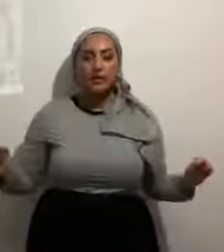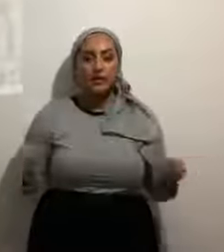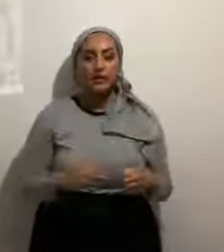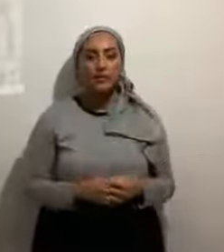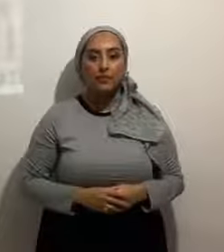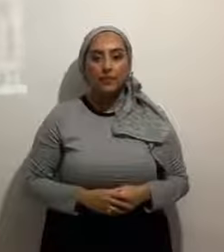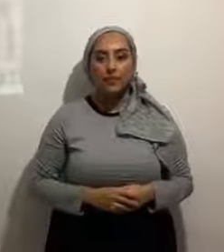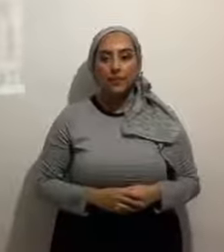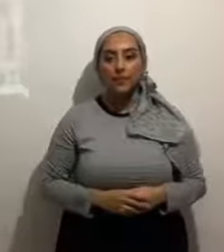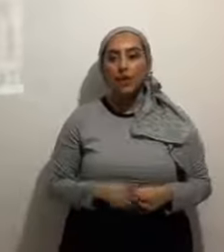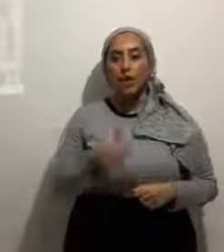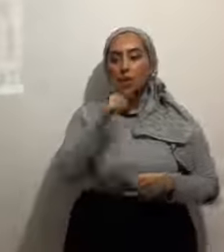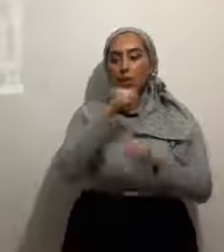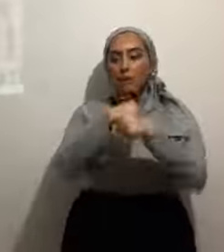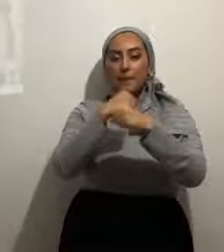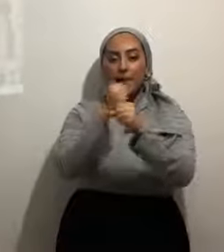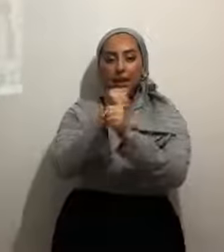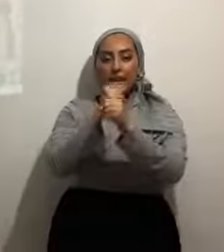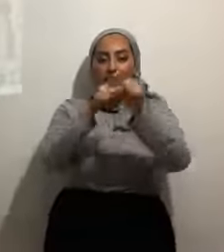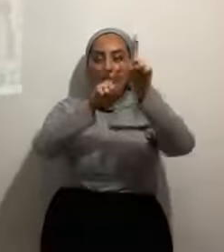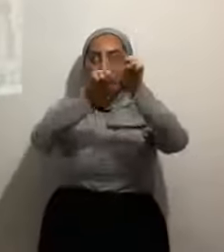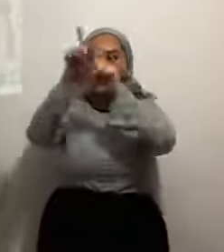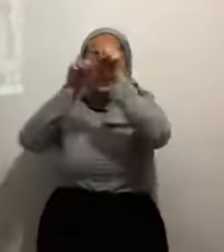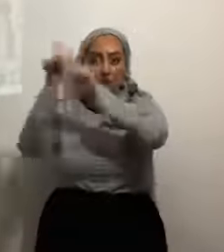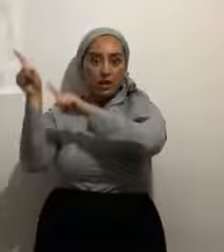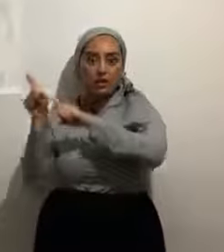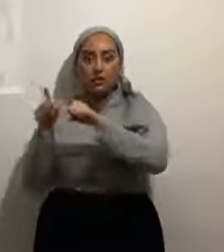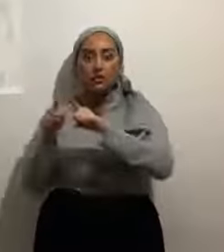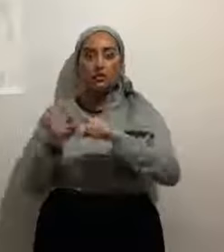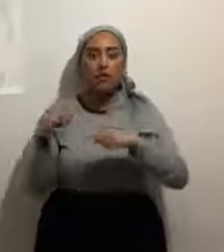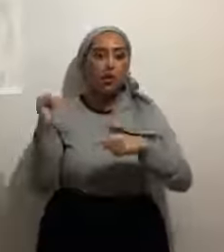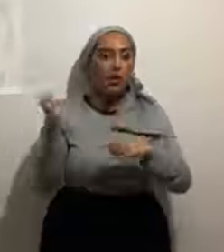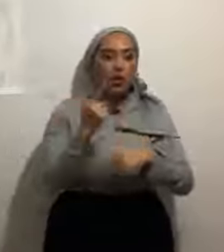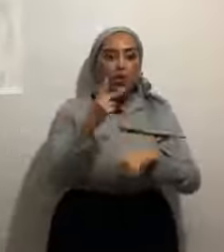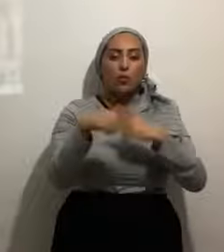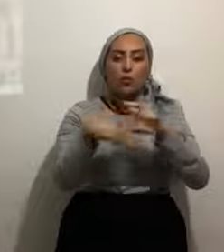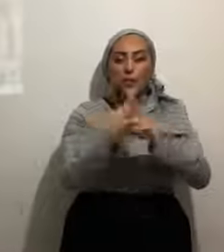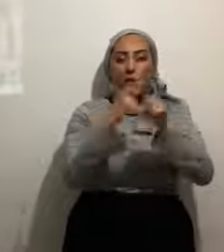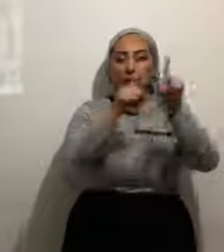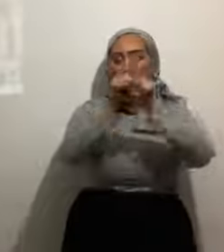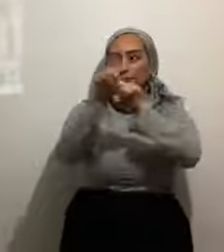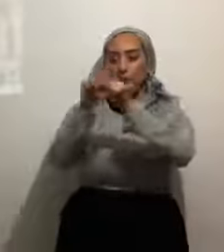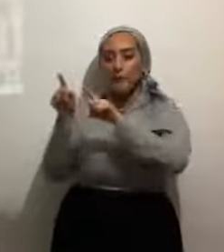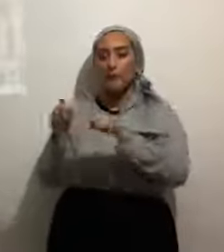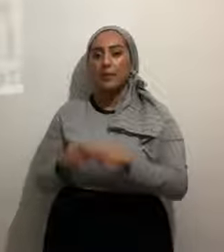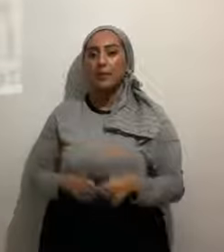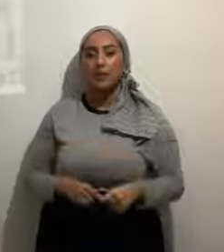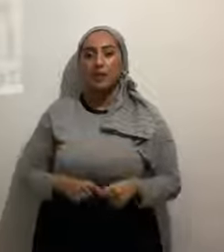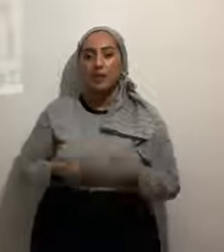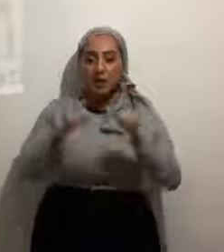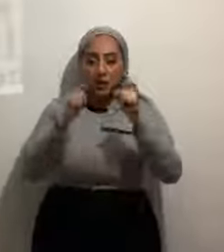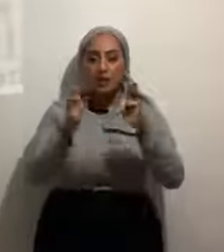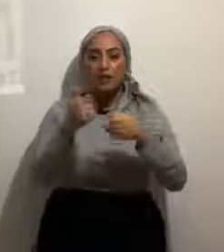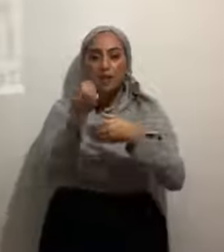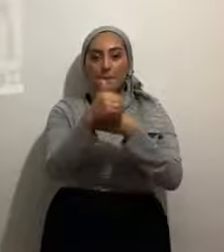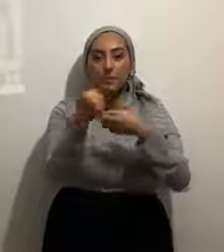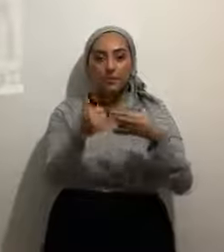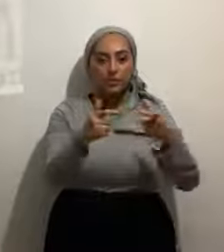El que hizo las Pléyades, Orión, la Osa Mayor, el que dio de comer, multiplicó los panes, cumplió todas las